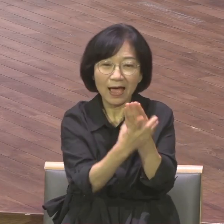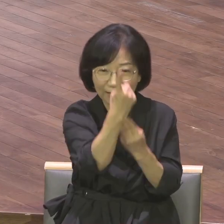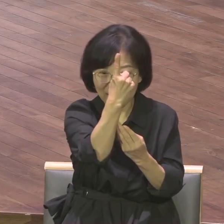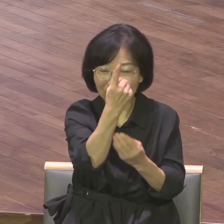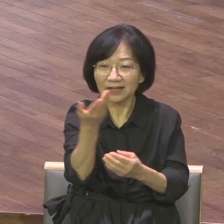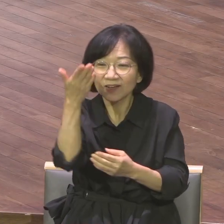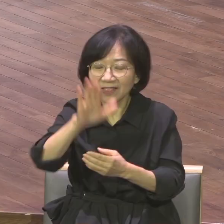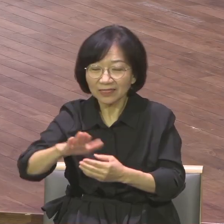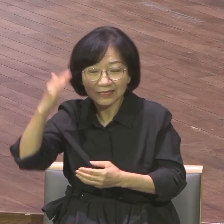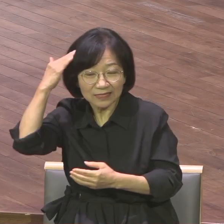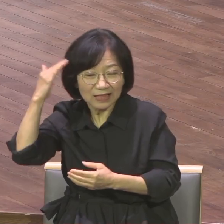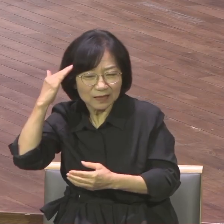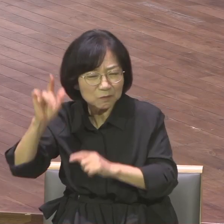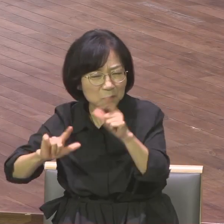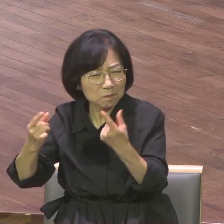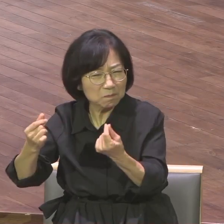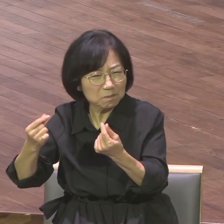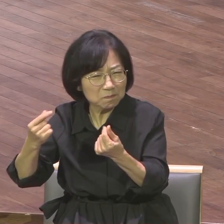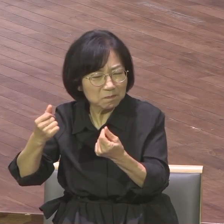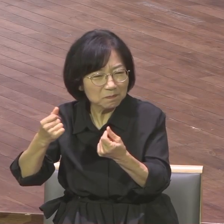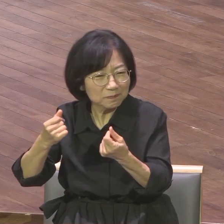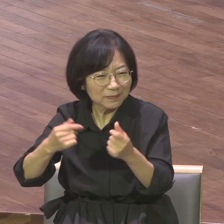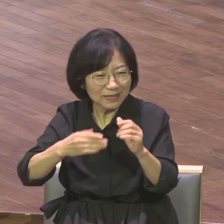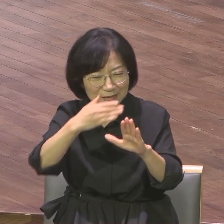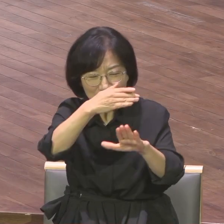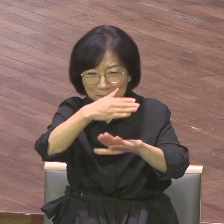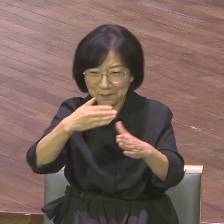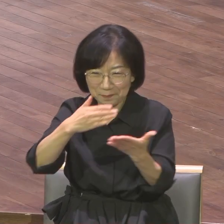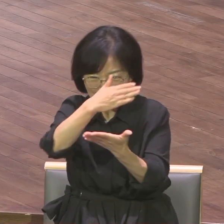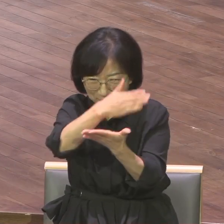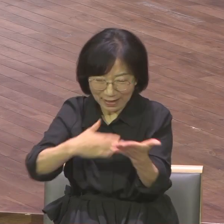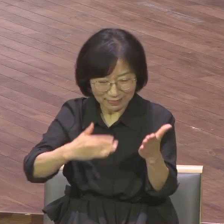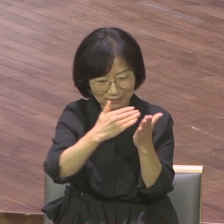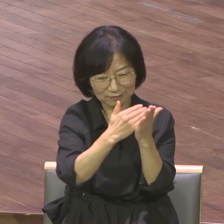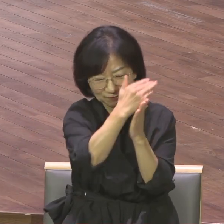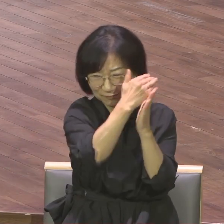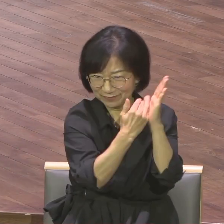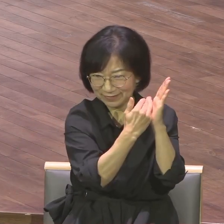갈려졌는데 북이스라엘과 남유다 백성들이